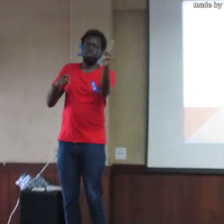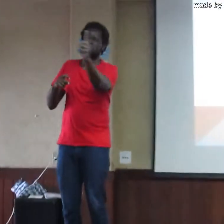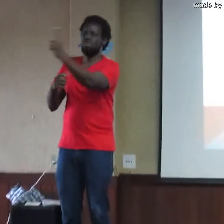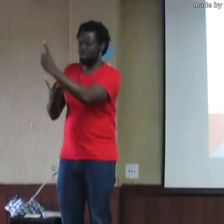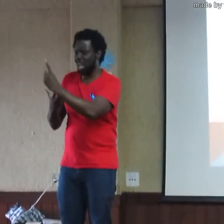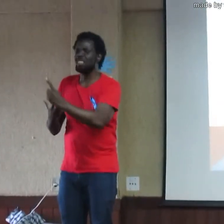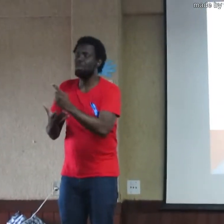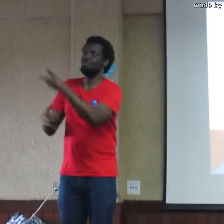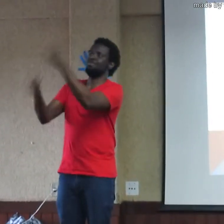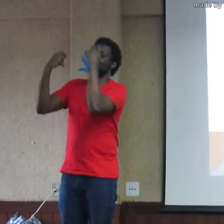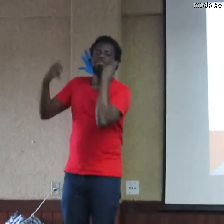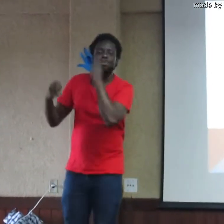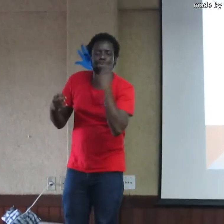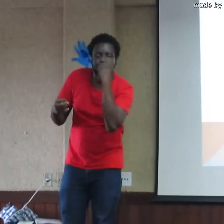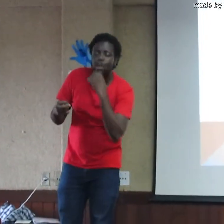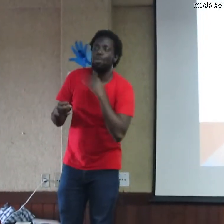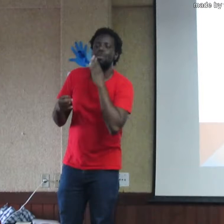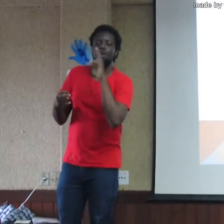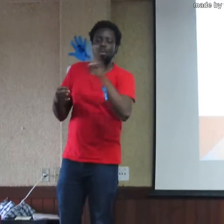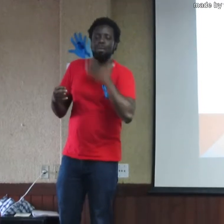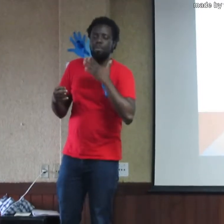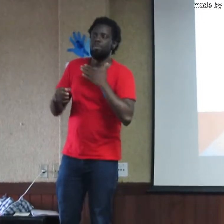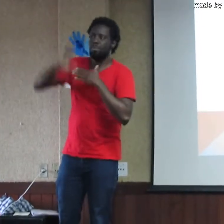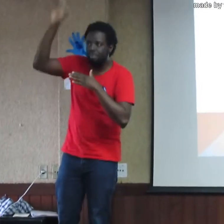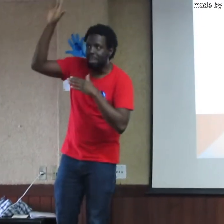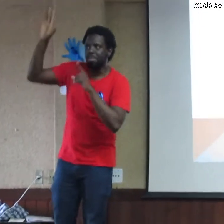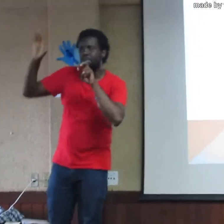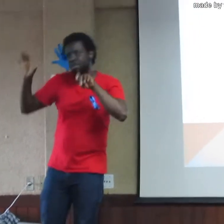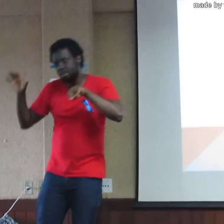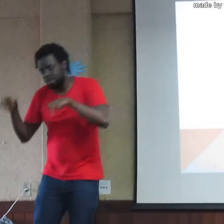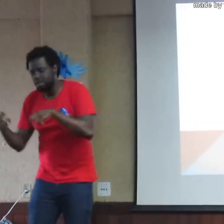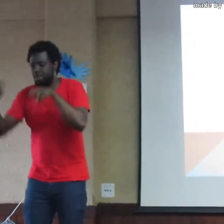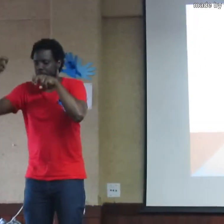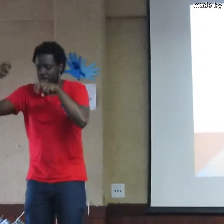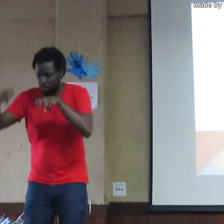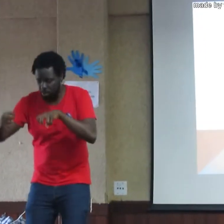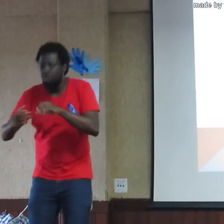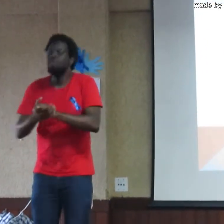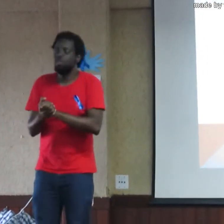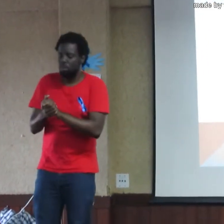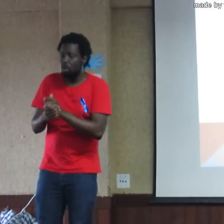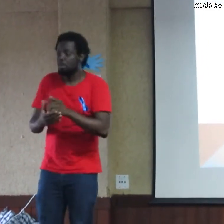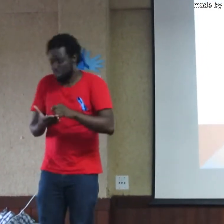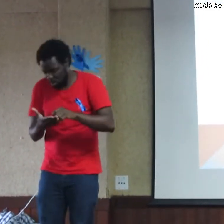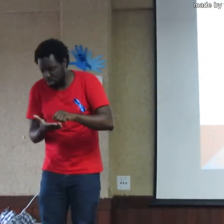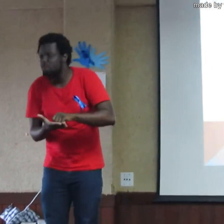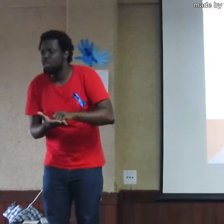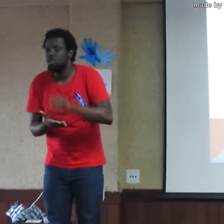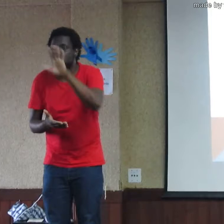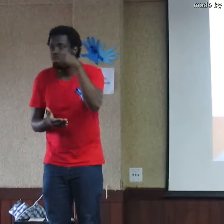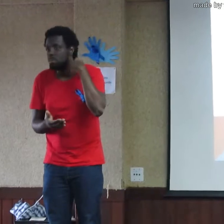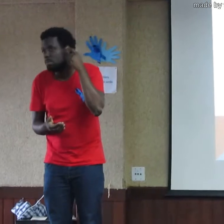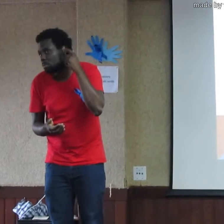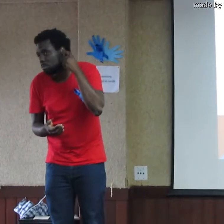sem saber. E aí sempre tem que chamar outras pessoas para tentar se comunicar de alguma forma. para poder fazer